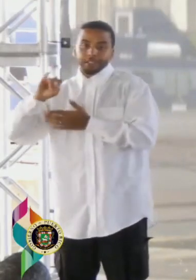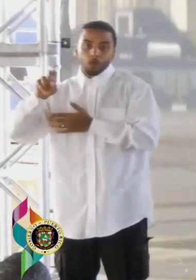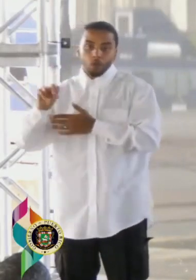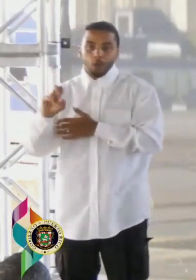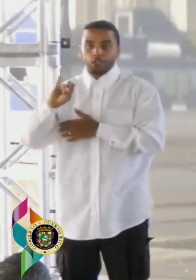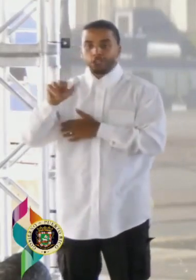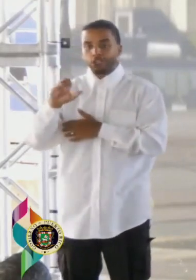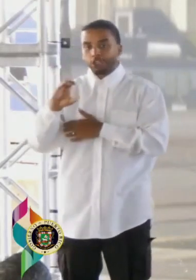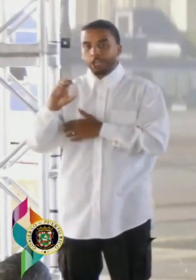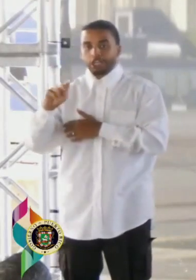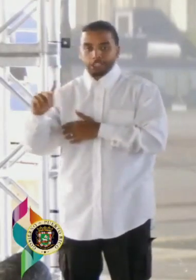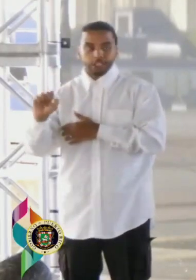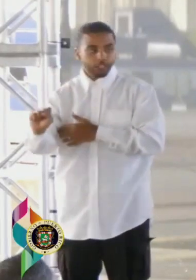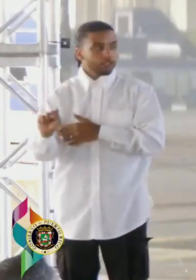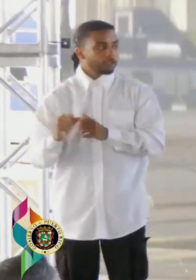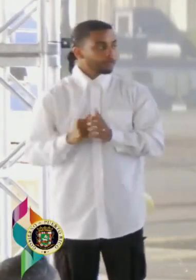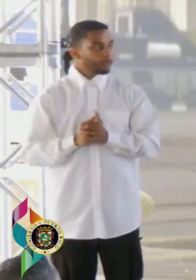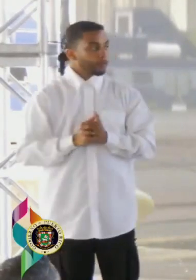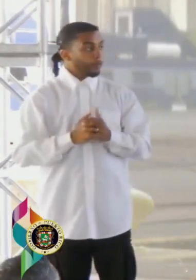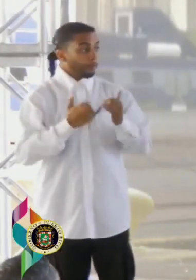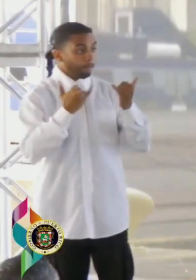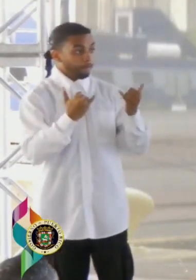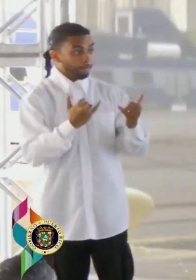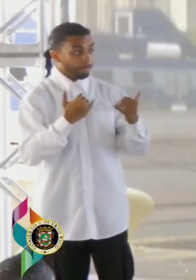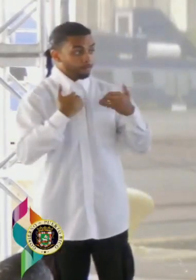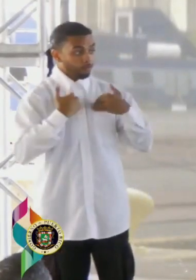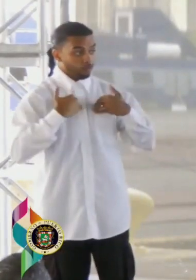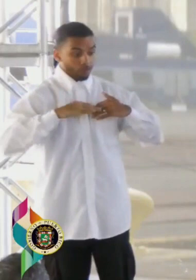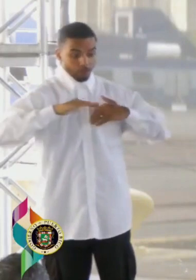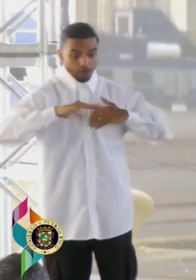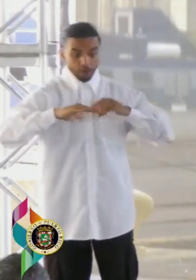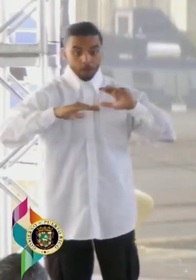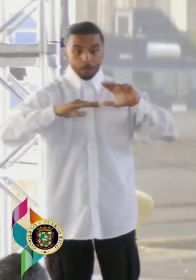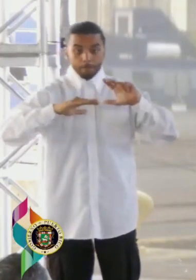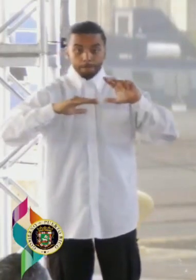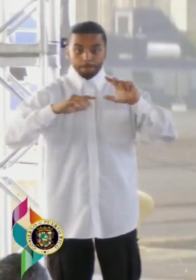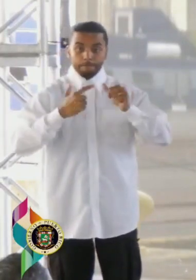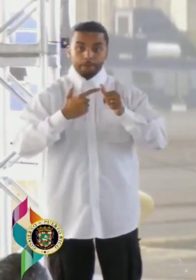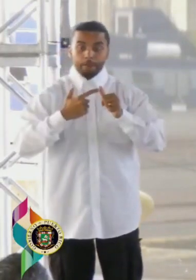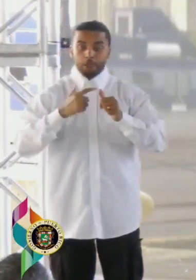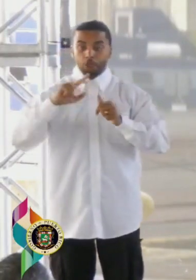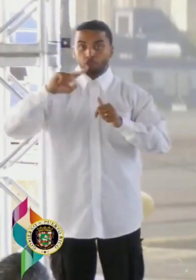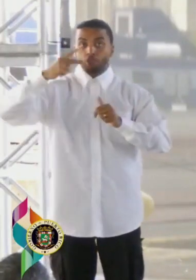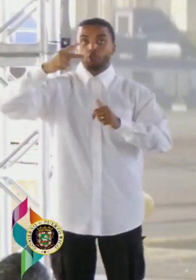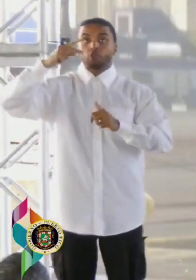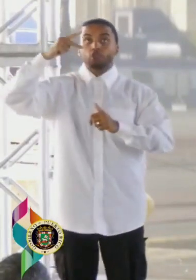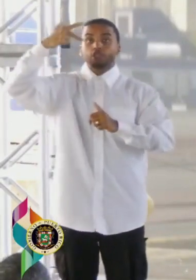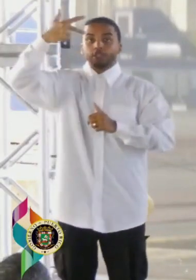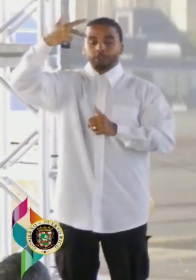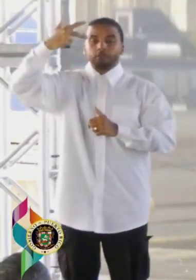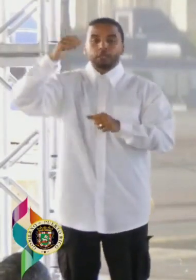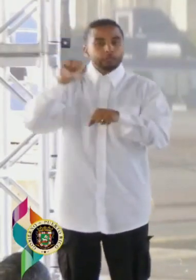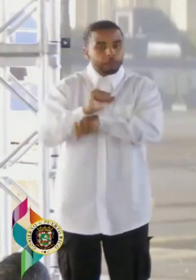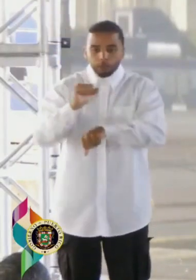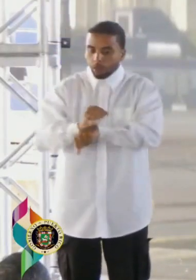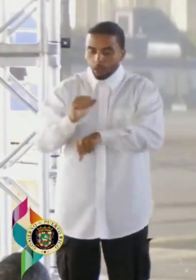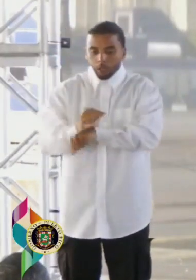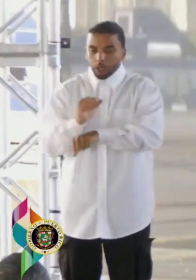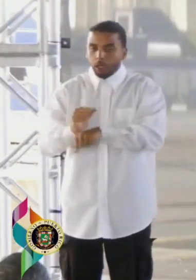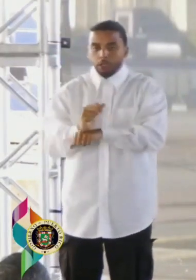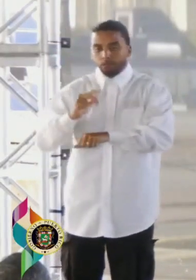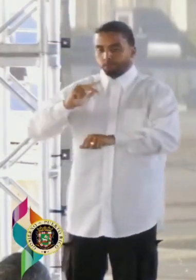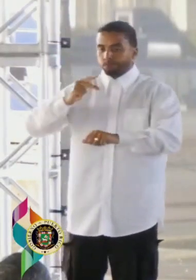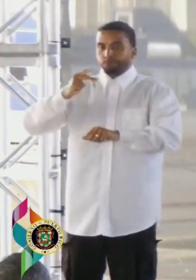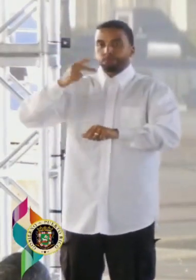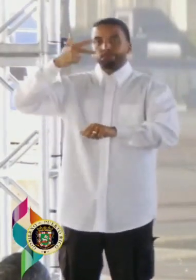pisos Esta es la rampa donde estamos en el primer piso en el segundo piso y tercer piso trabajan simultáneamente Así que esa barcaza llega aquí normalmente